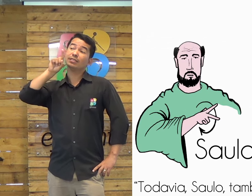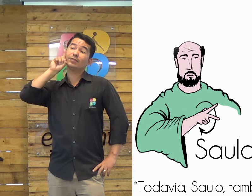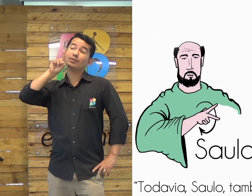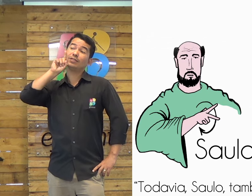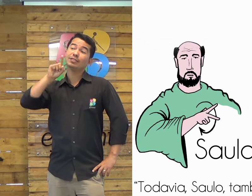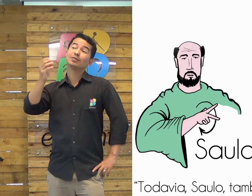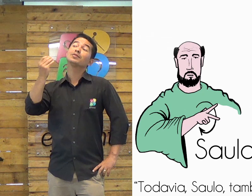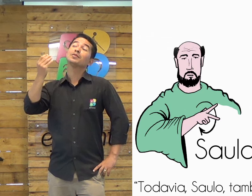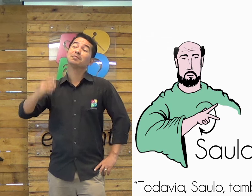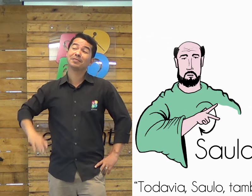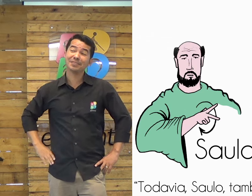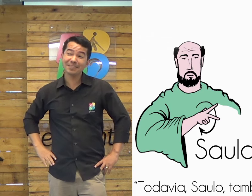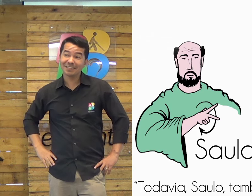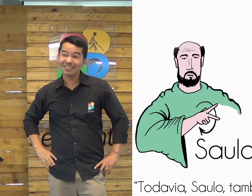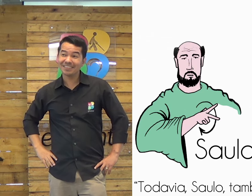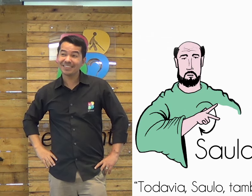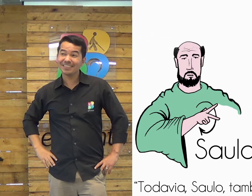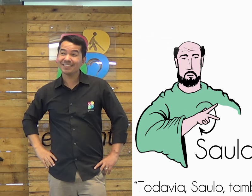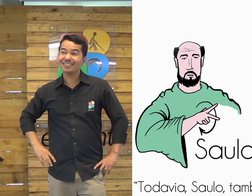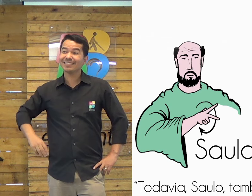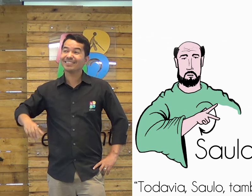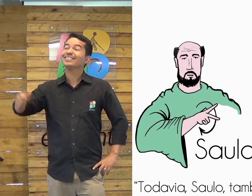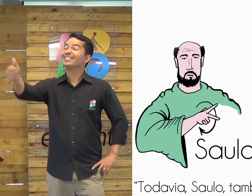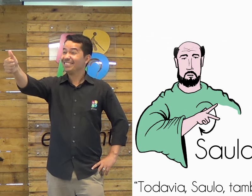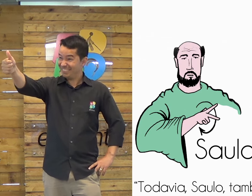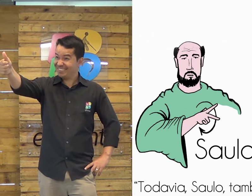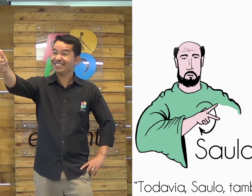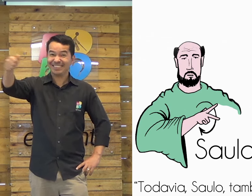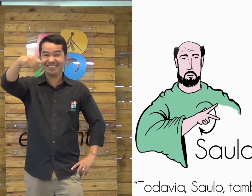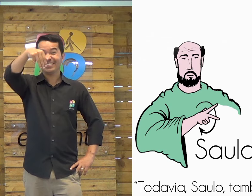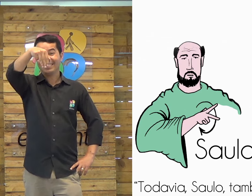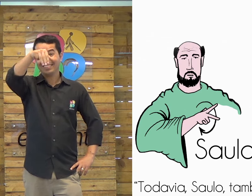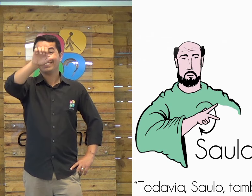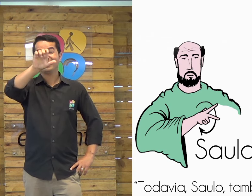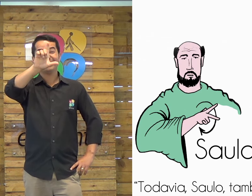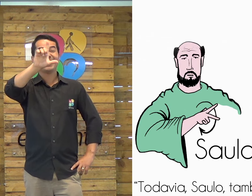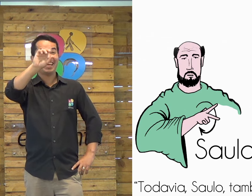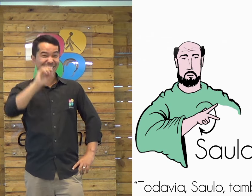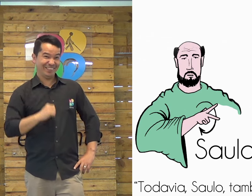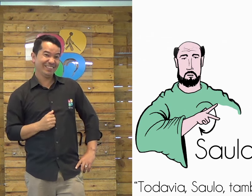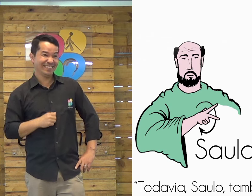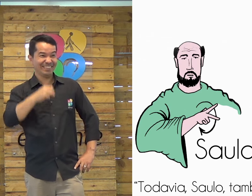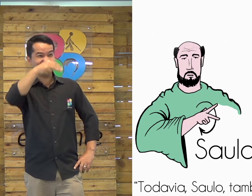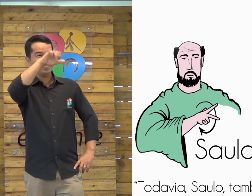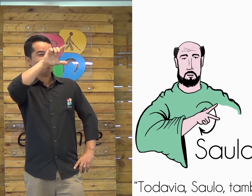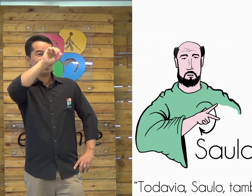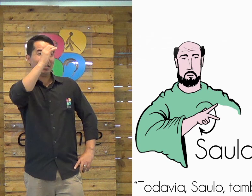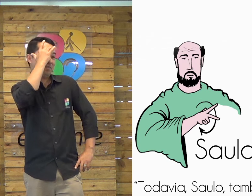O meu nome nos Estados Unidos, como é que é? Isso! Mel!